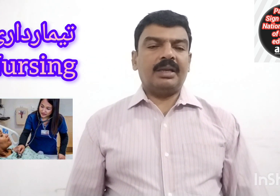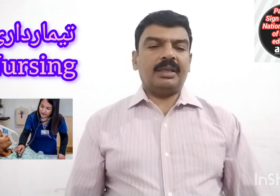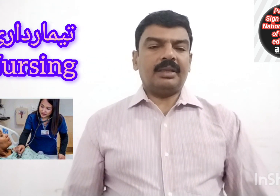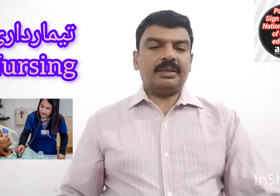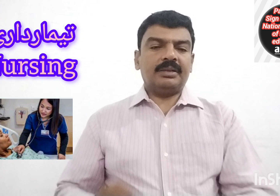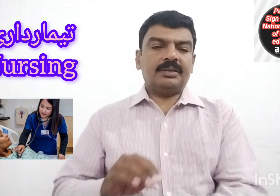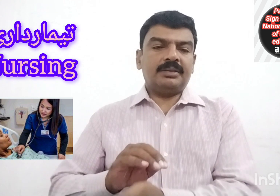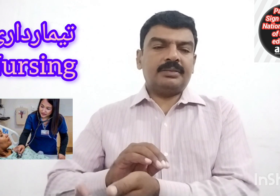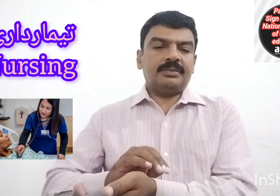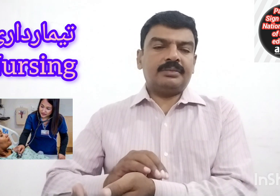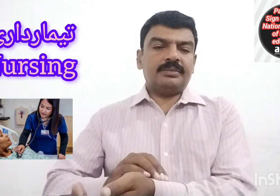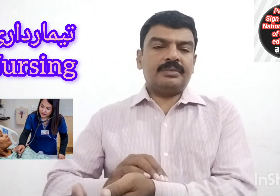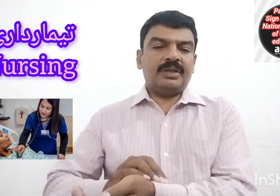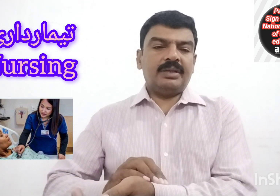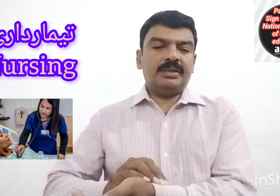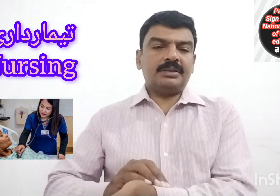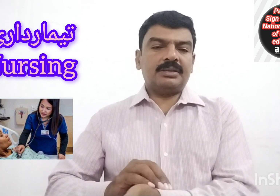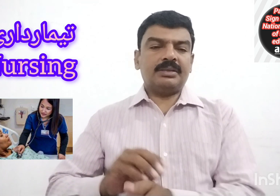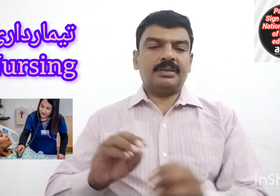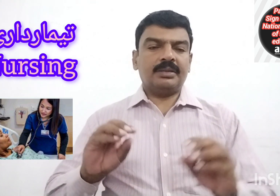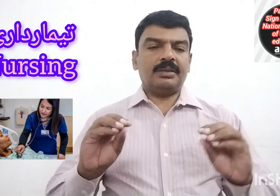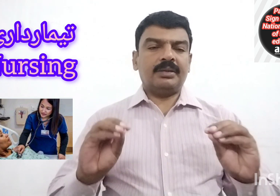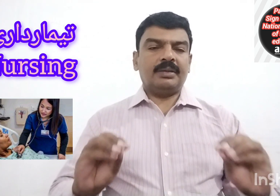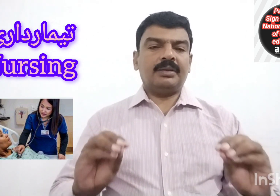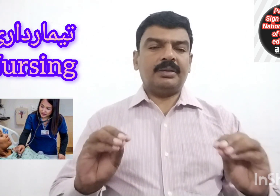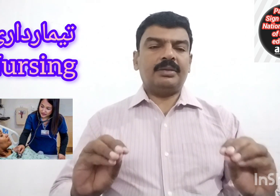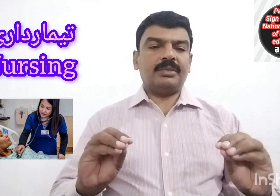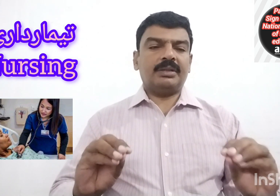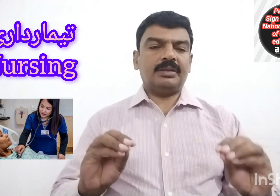तीमारदारी। मरीज की मदद।